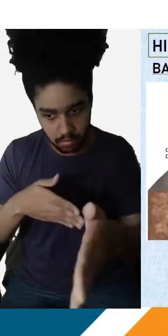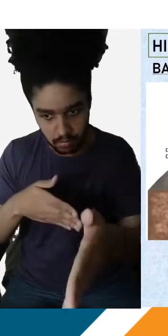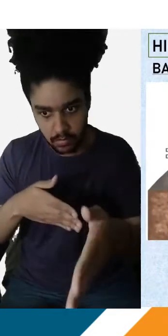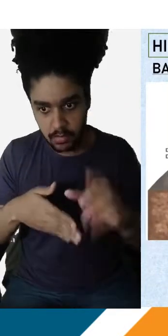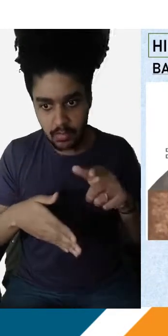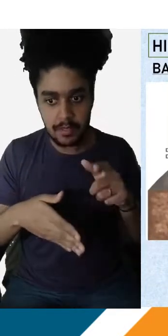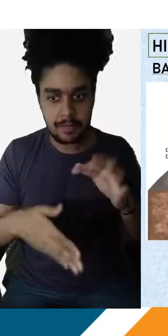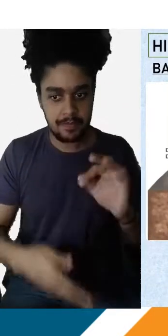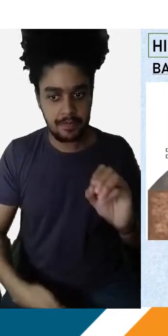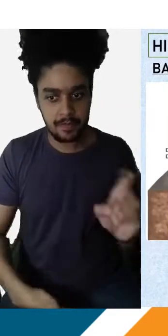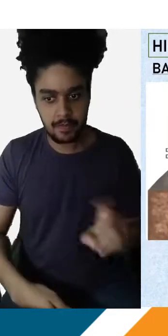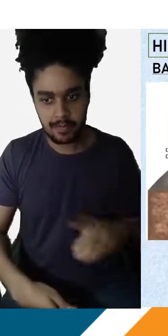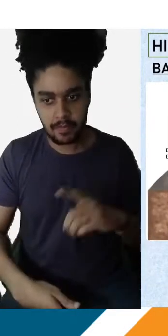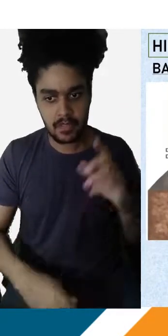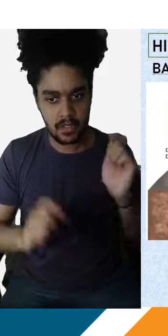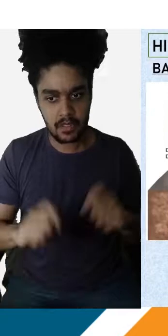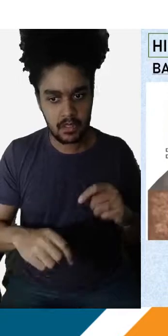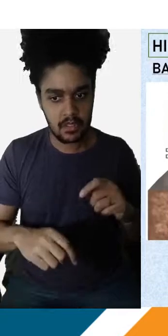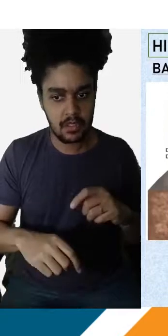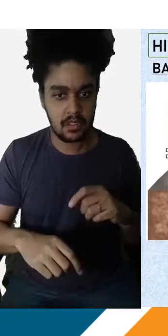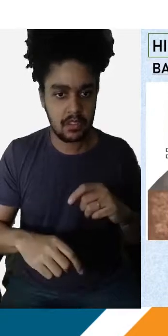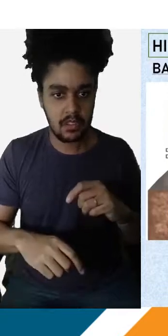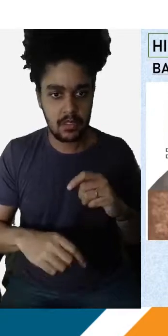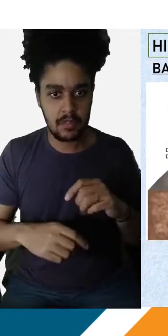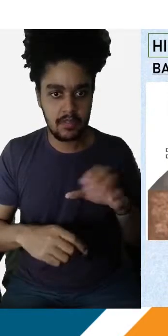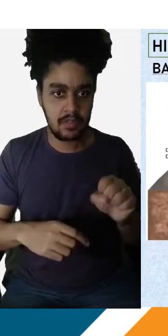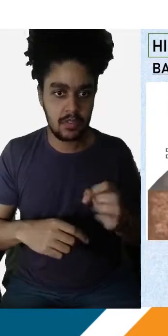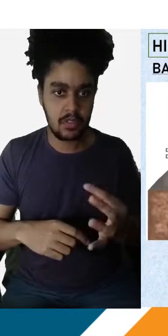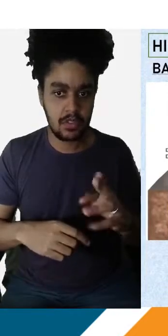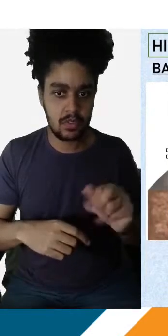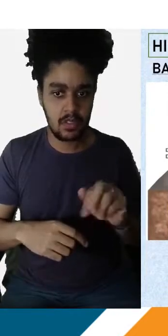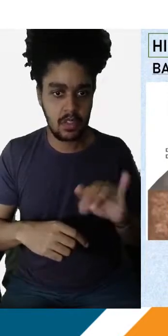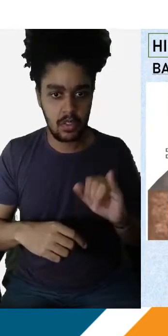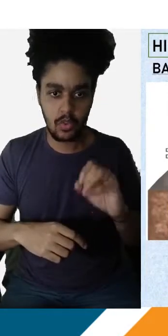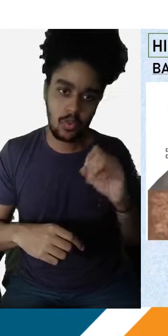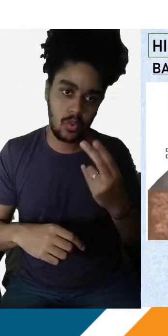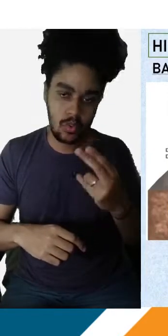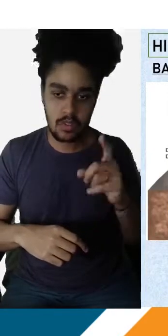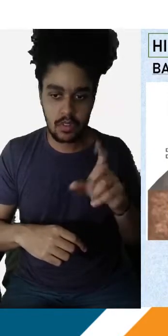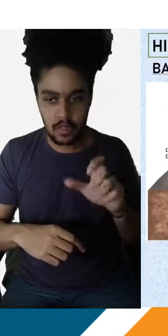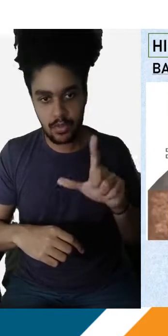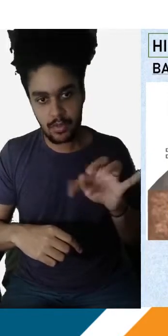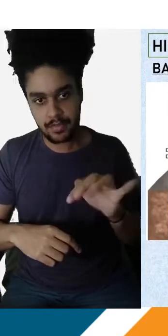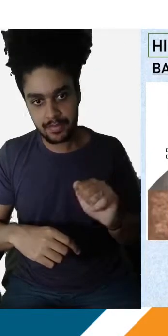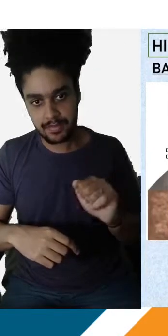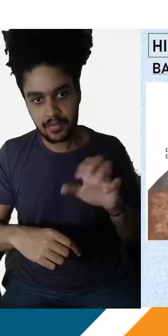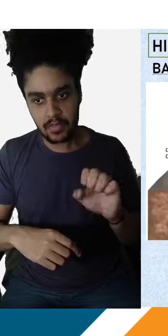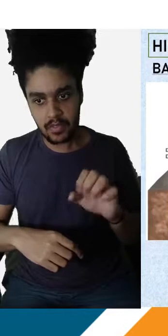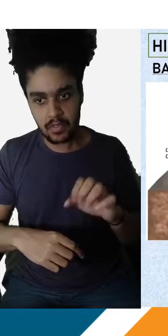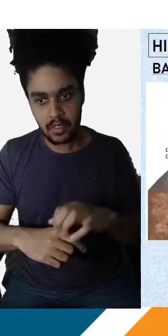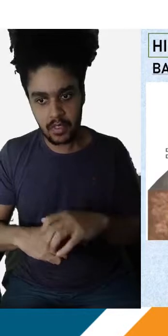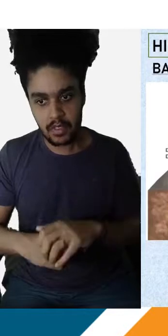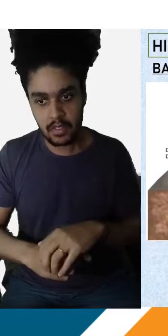essa foz ela pode ser uma foz em estuário e uma foz em delta. O que isso significa? Estuário se